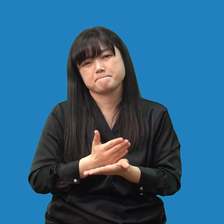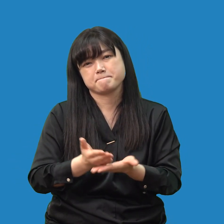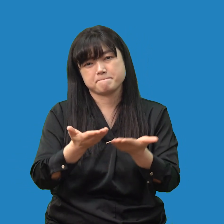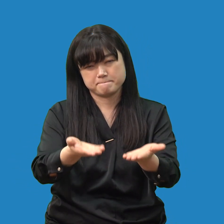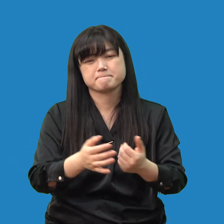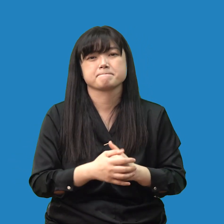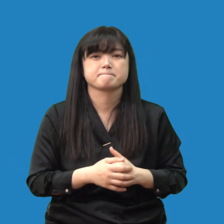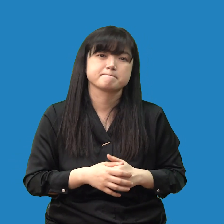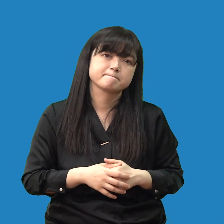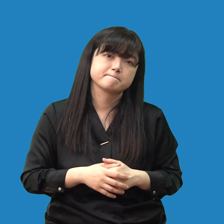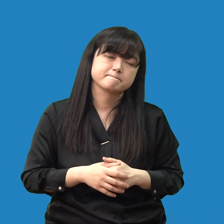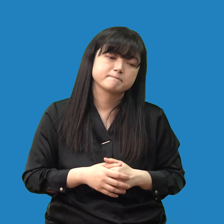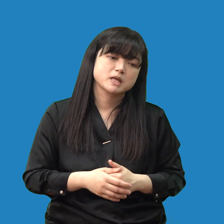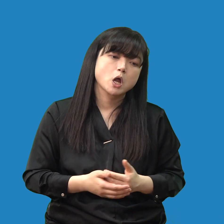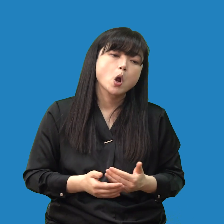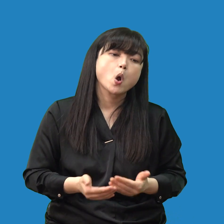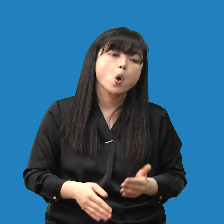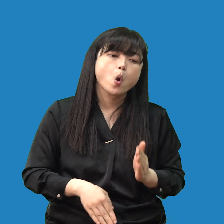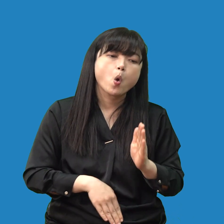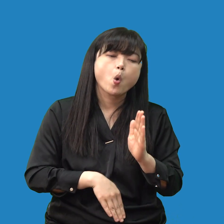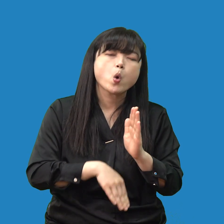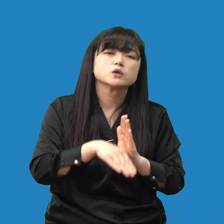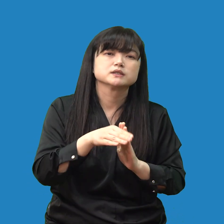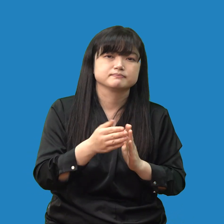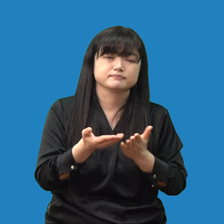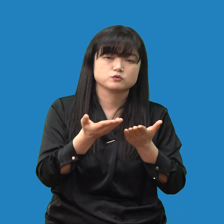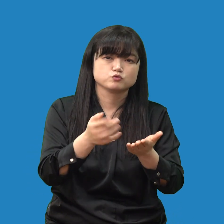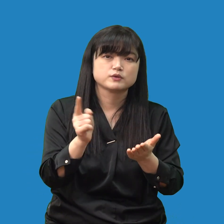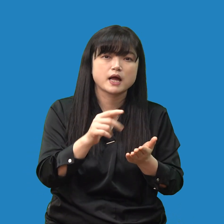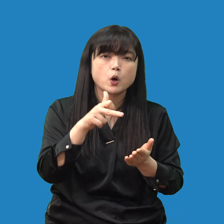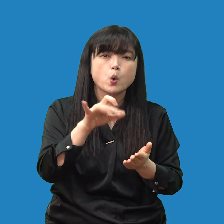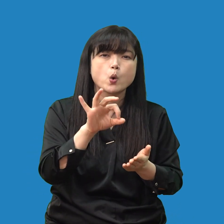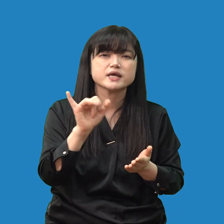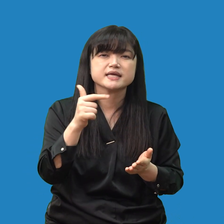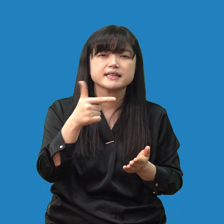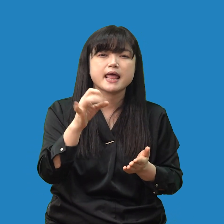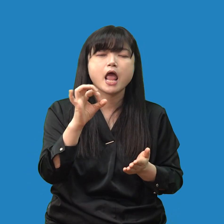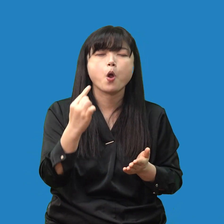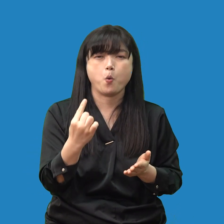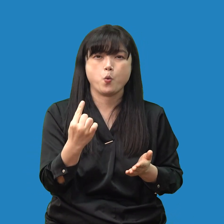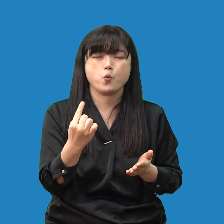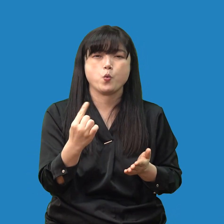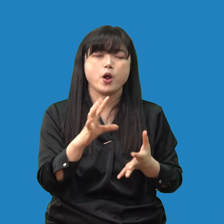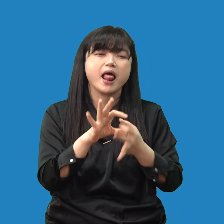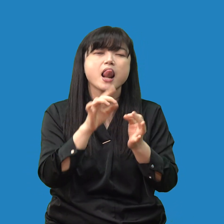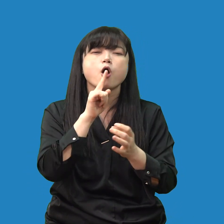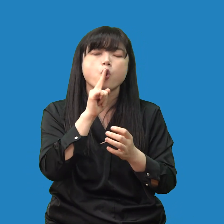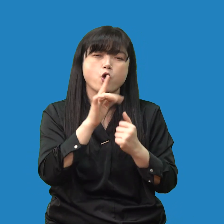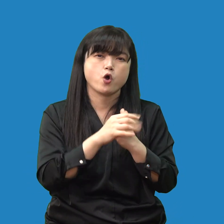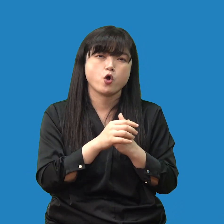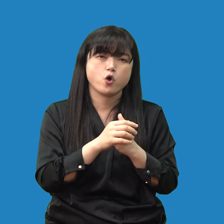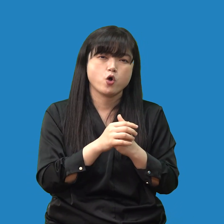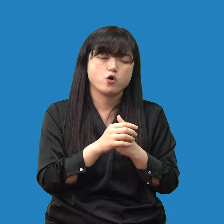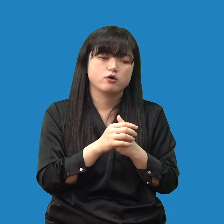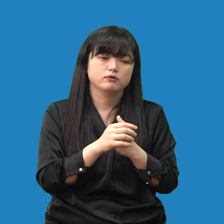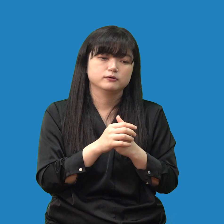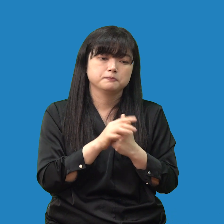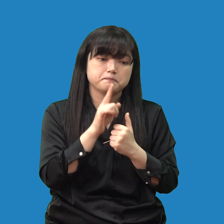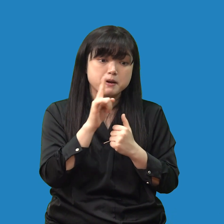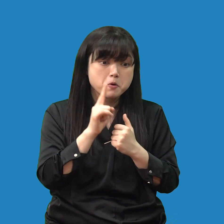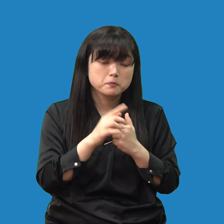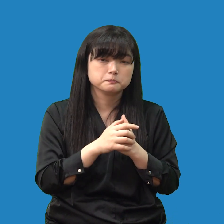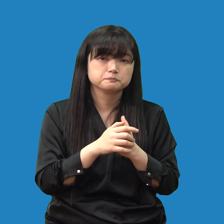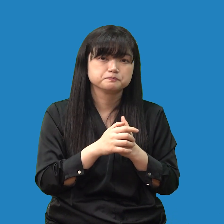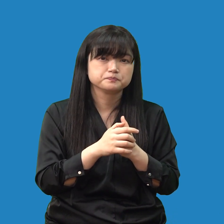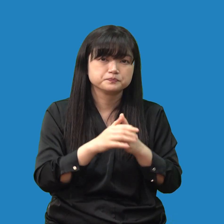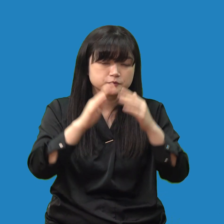명령하는데요. 여기에 공급하다, 여기에 쓰인 단어는 코이네오 동사입니다. 이 동사의 명사형이 어디에